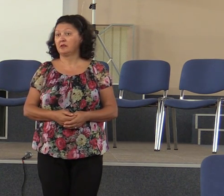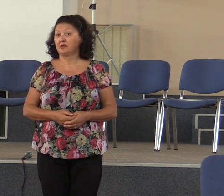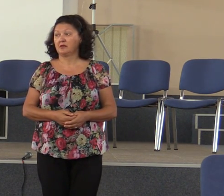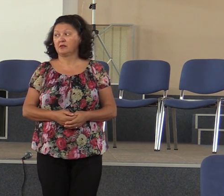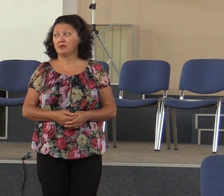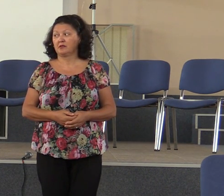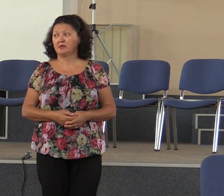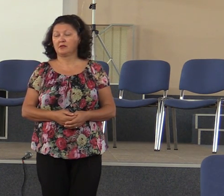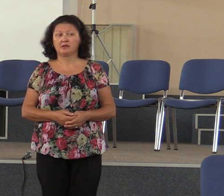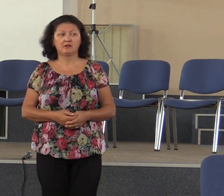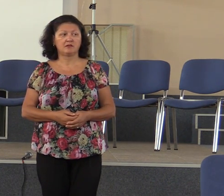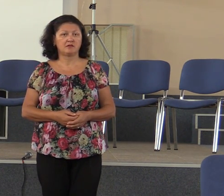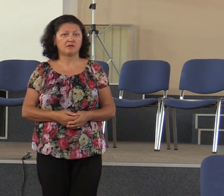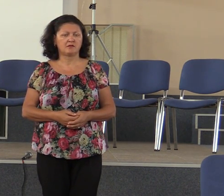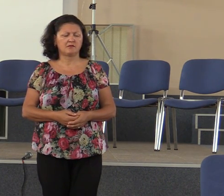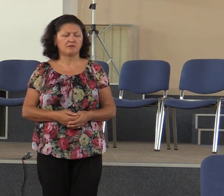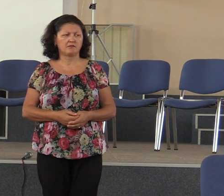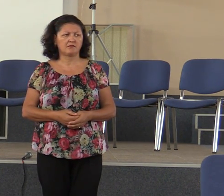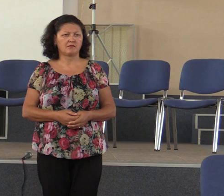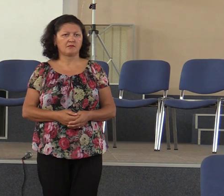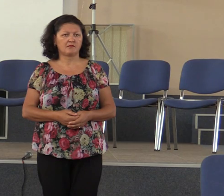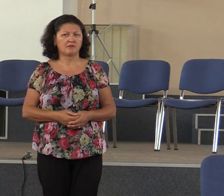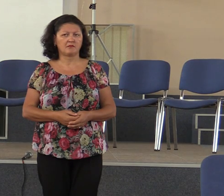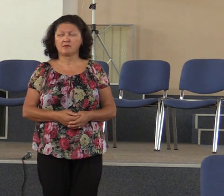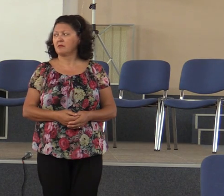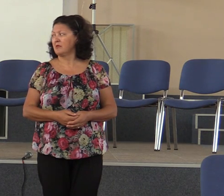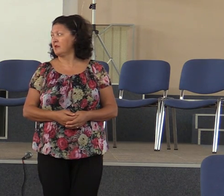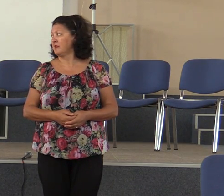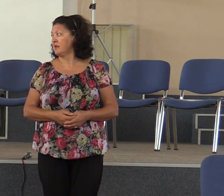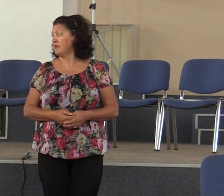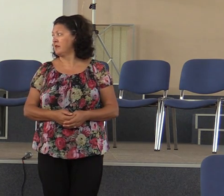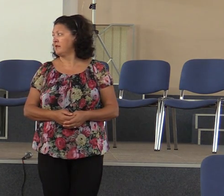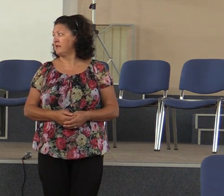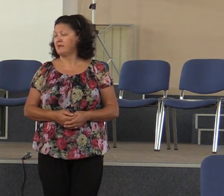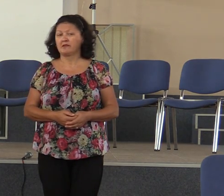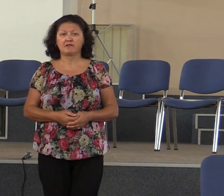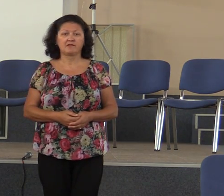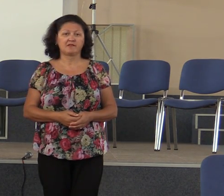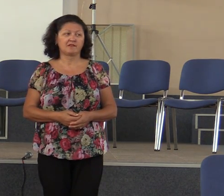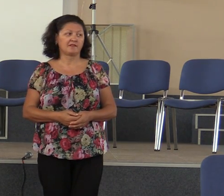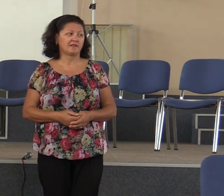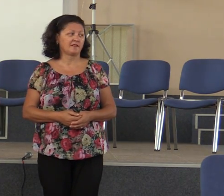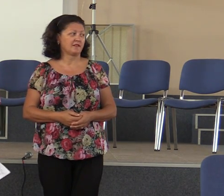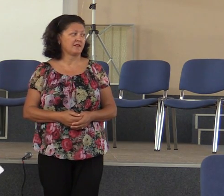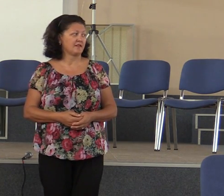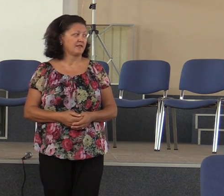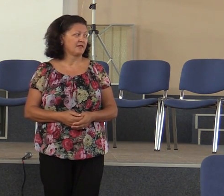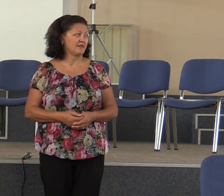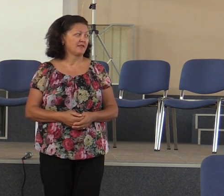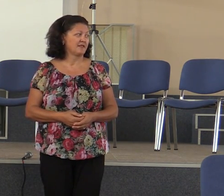Cred că nu e suficient să-i mulțumim lui Dumnezeu că-i cântec și Biblia e din nou invitatul nostru în față, pentru că